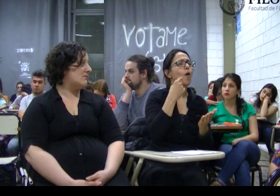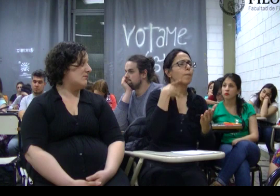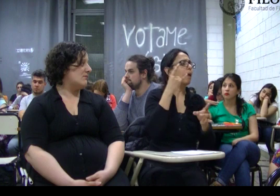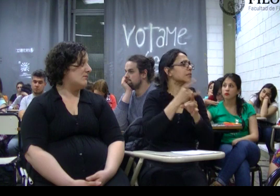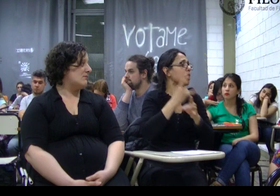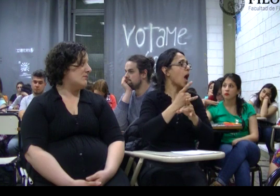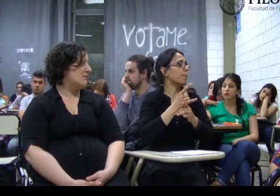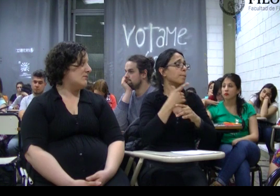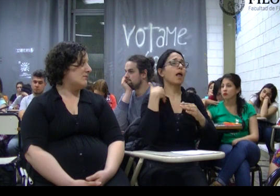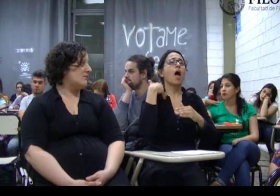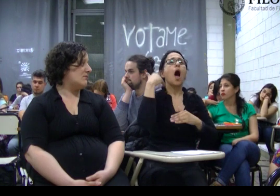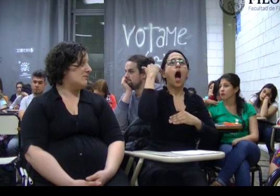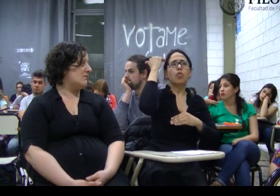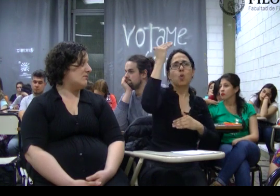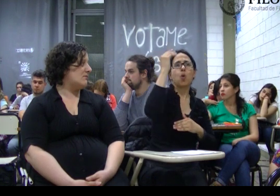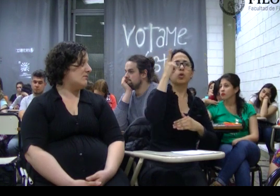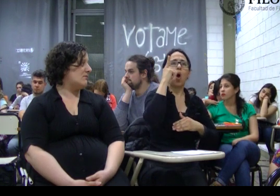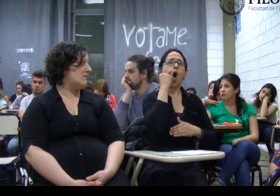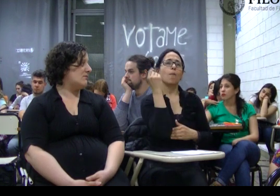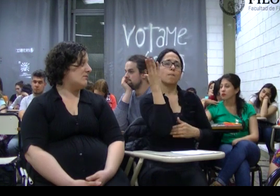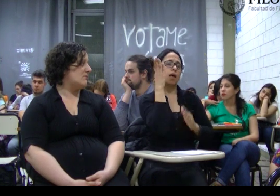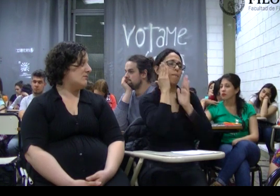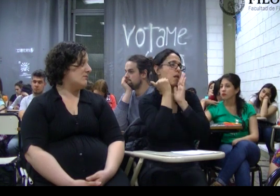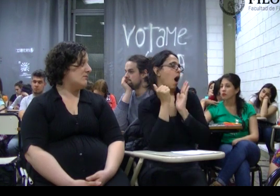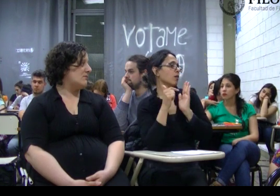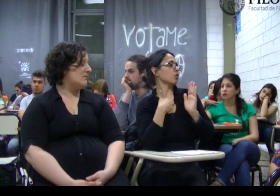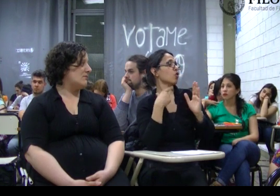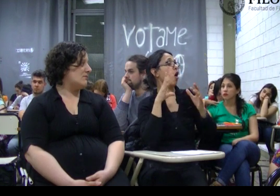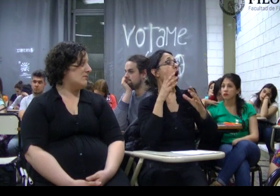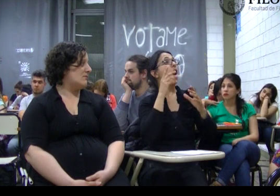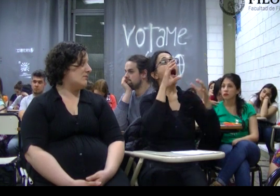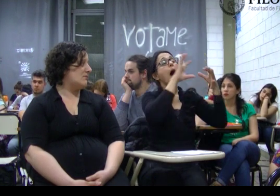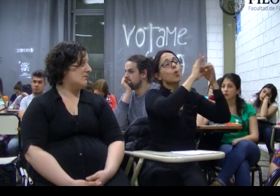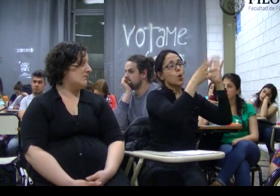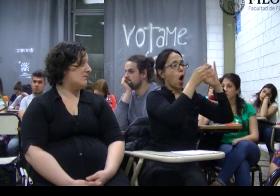es adulto, ¿no? Como señalaba la compañera sobre el adultocentrismo,